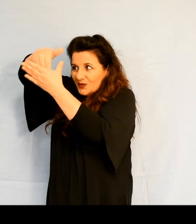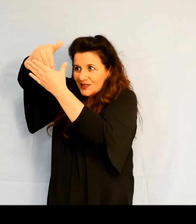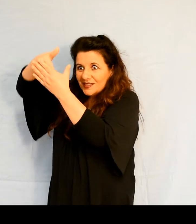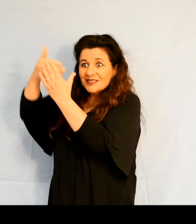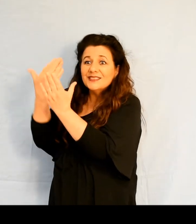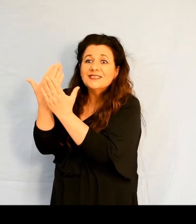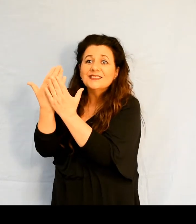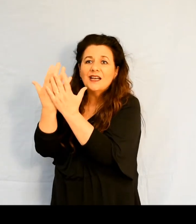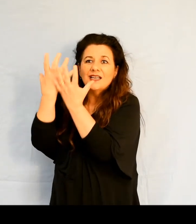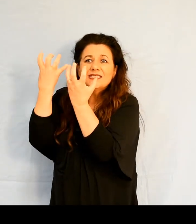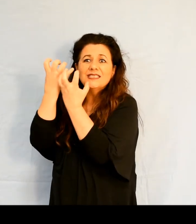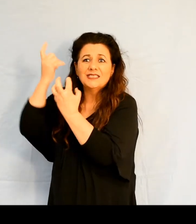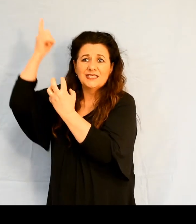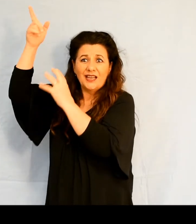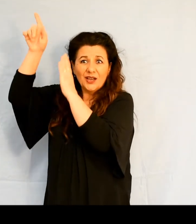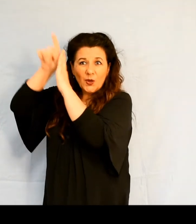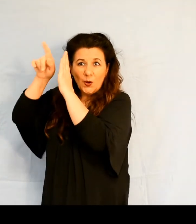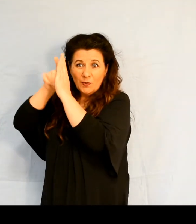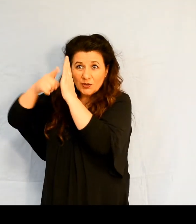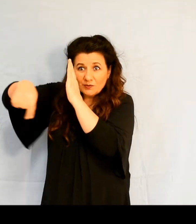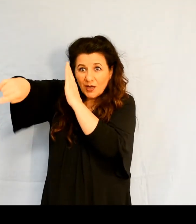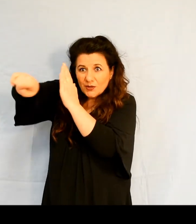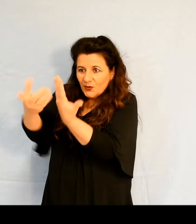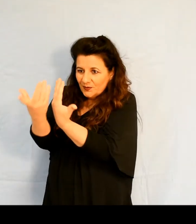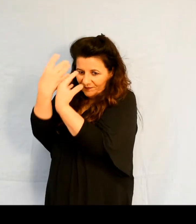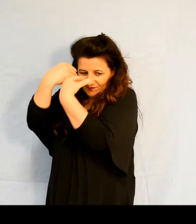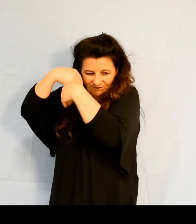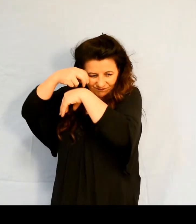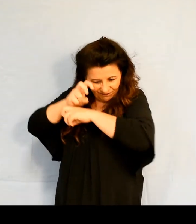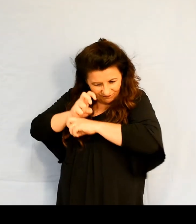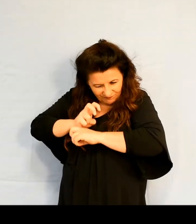garder ses commandements, et ses commandements ne sont pas un fardeau.